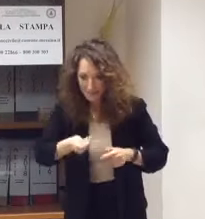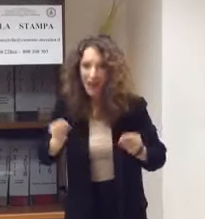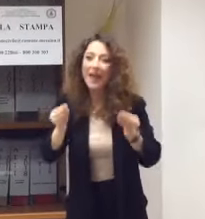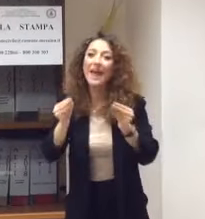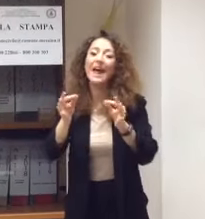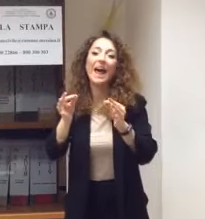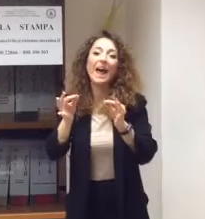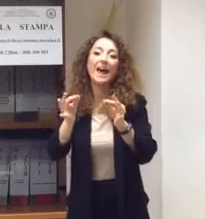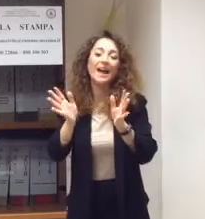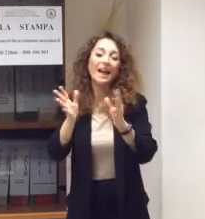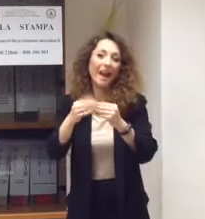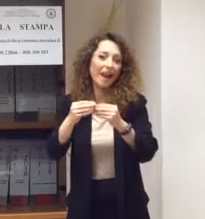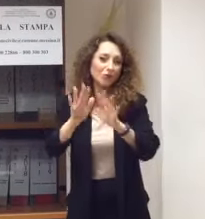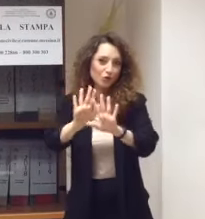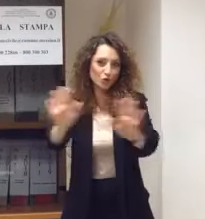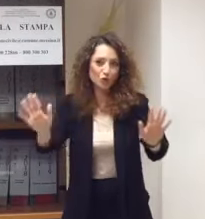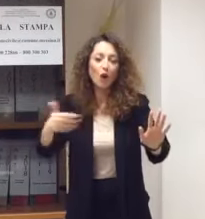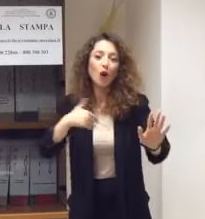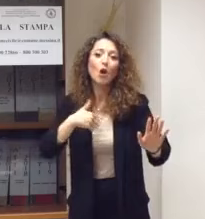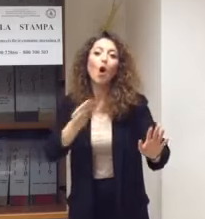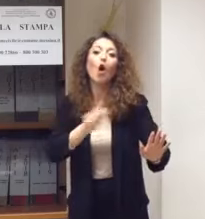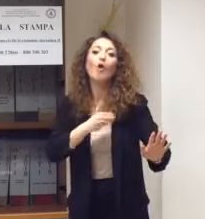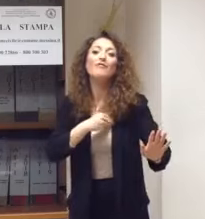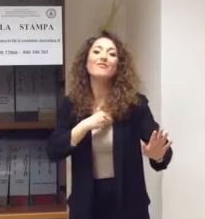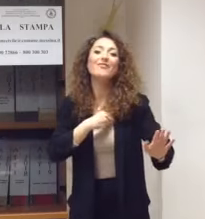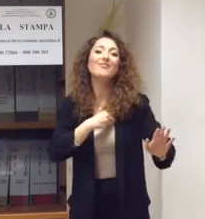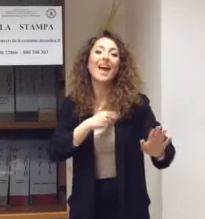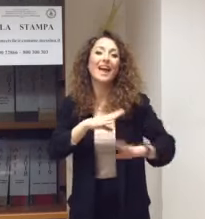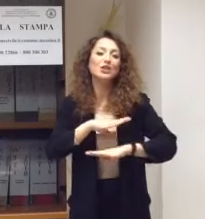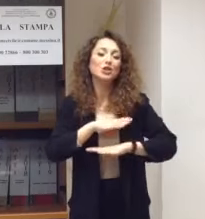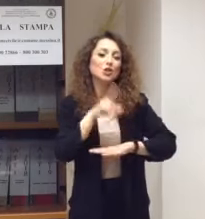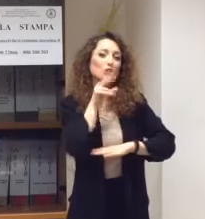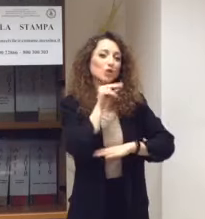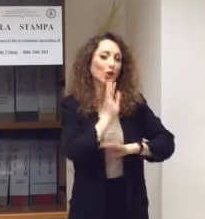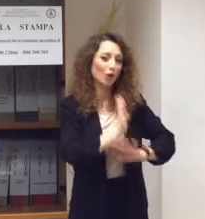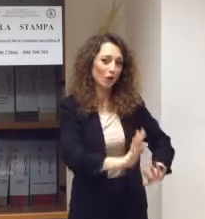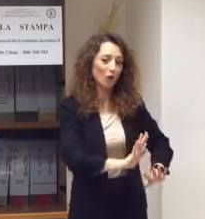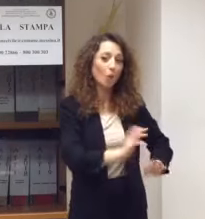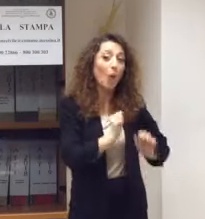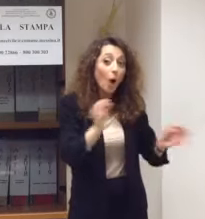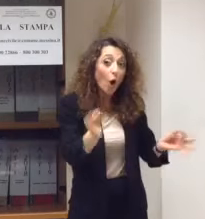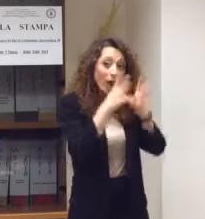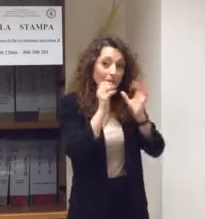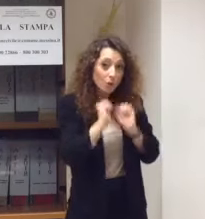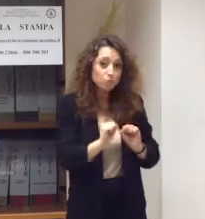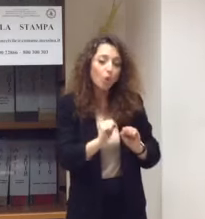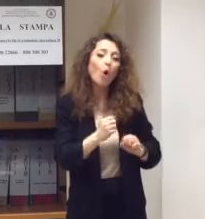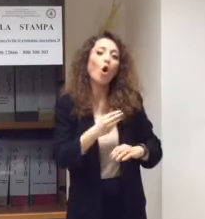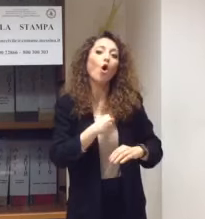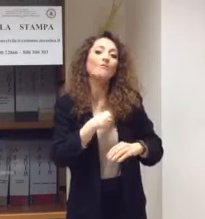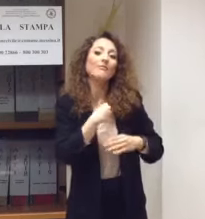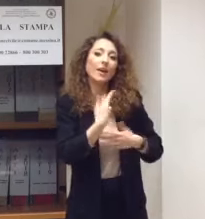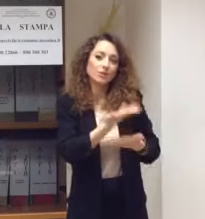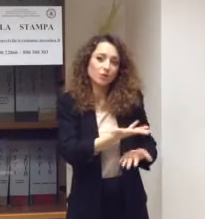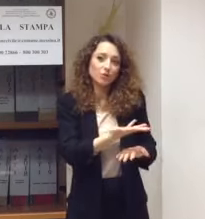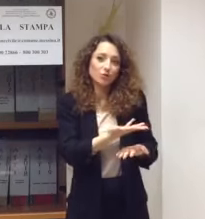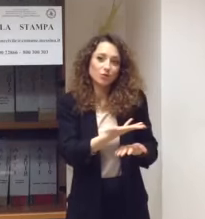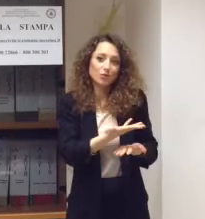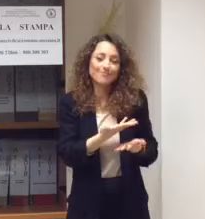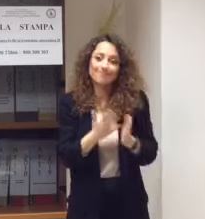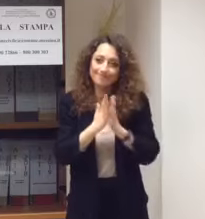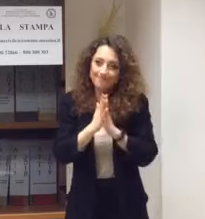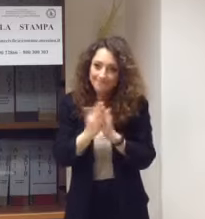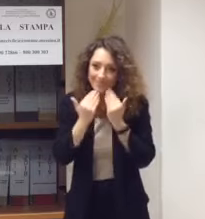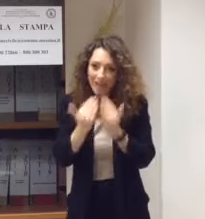e poi mi confesserò come ci sarà la possibilità di poterlo fare, va bene? Sua Eccellenza,